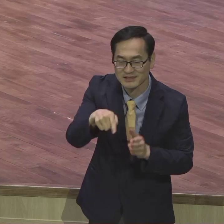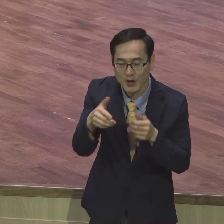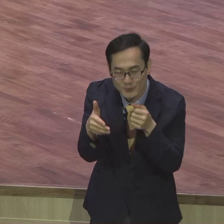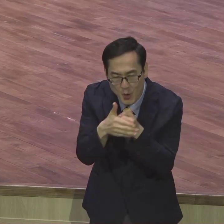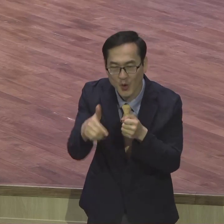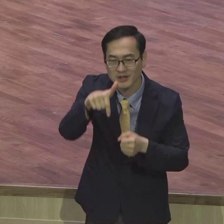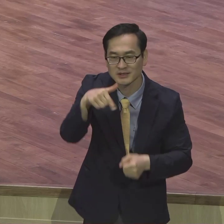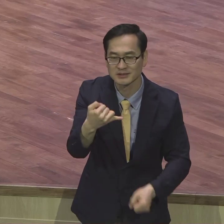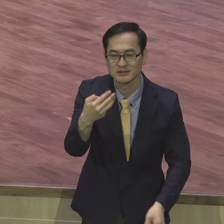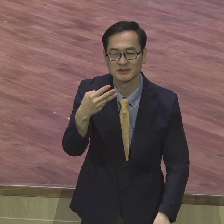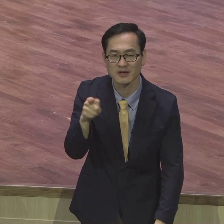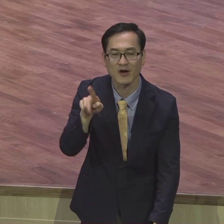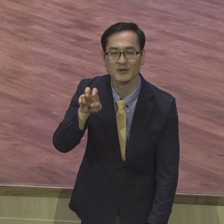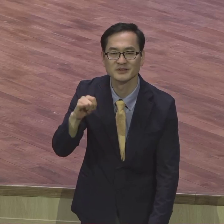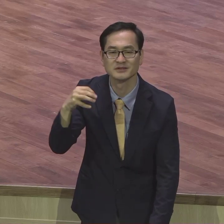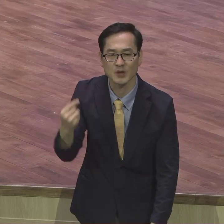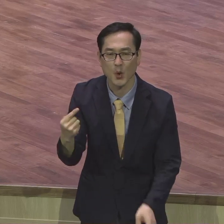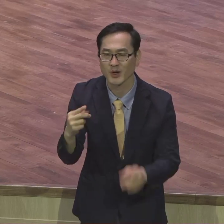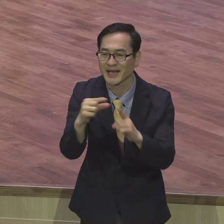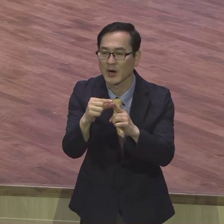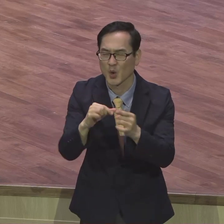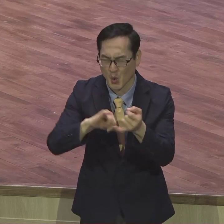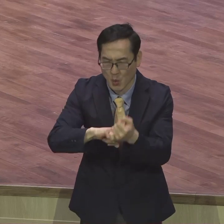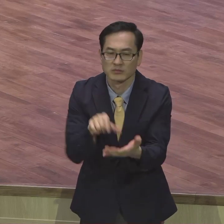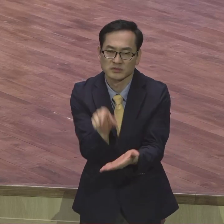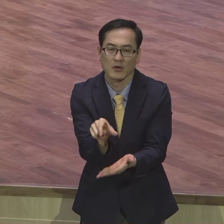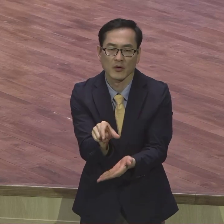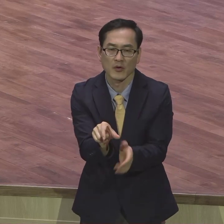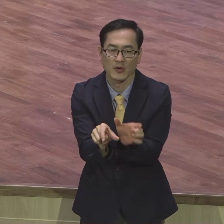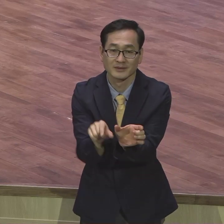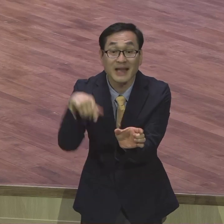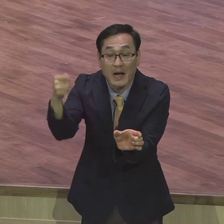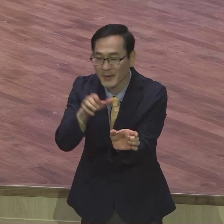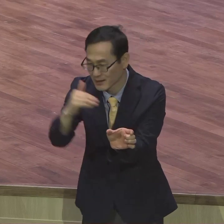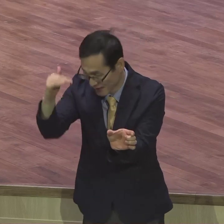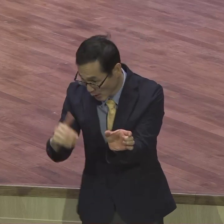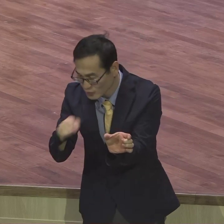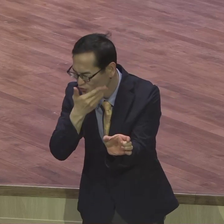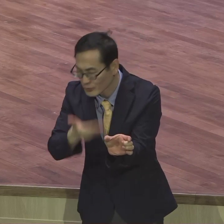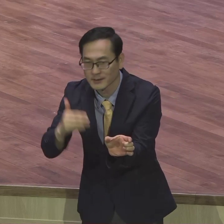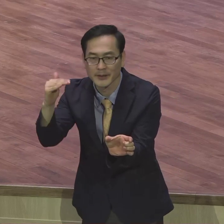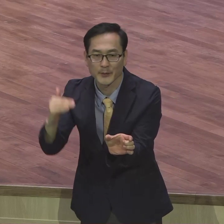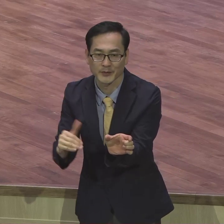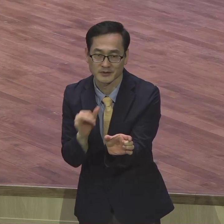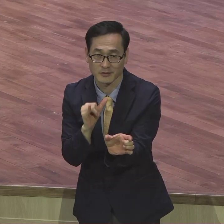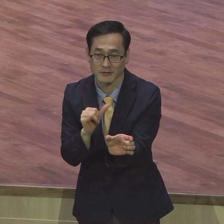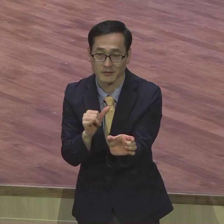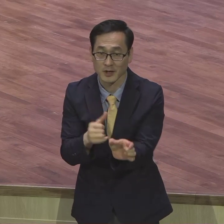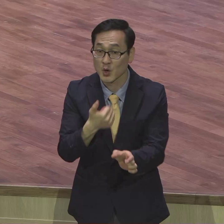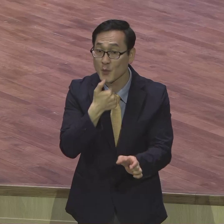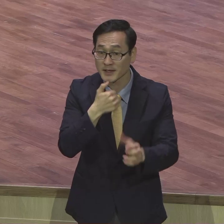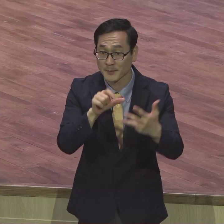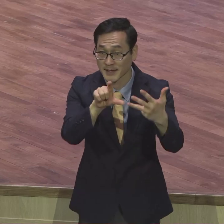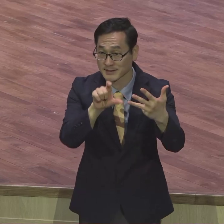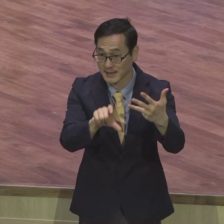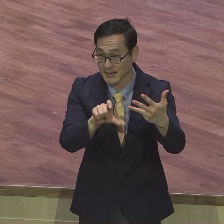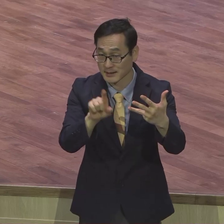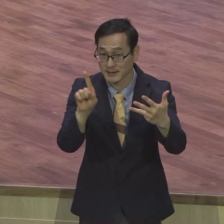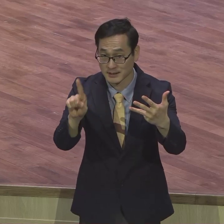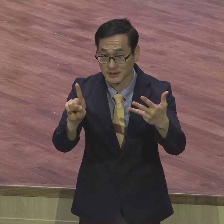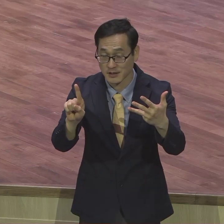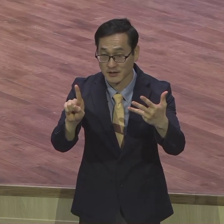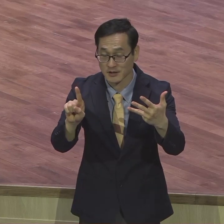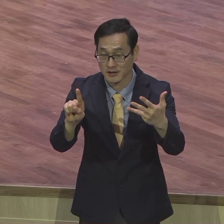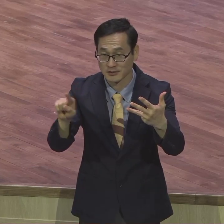라는 접속사를 썼어요. 그러므로 그 첫 번째가 로마서 8장 1절 1장 8절에서